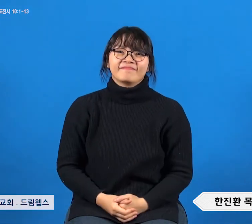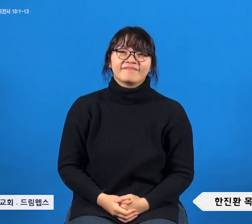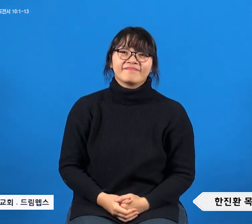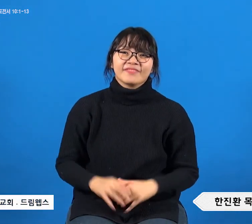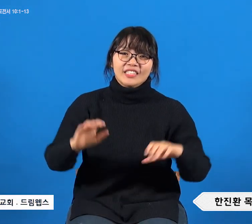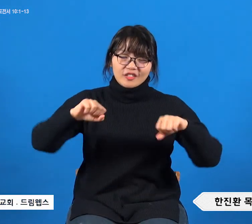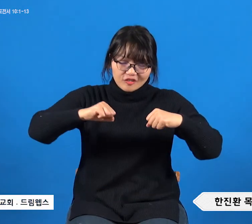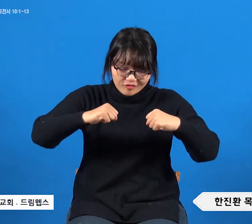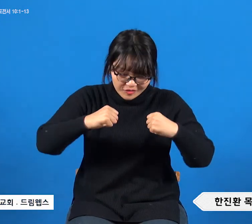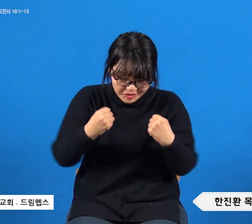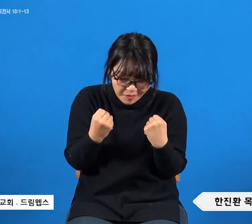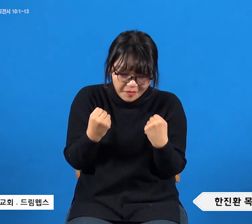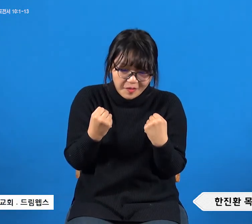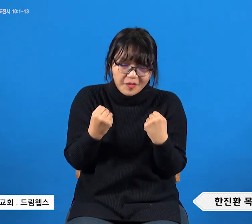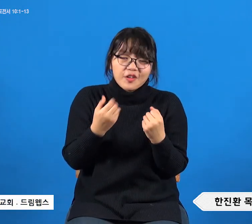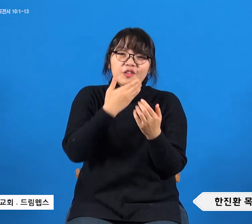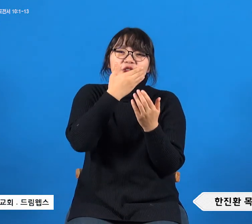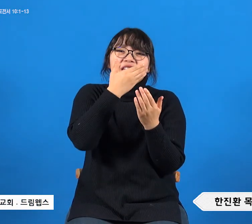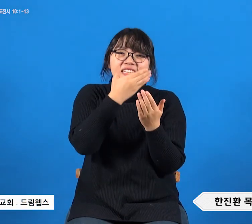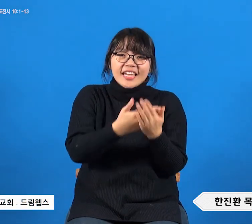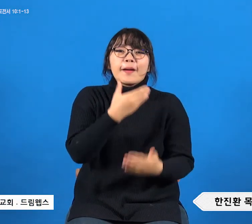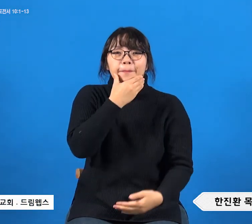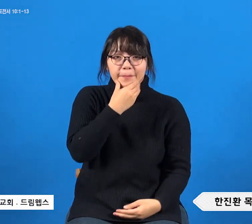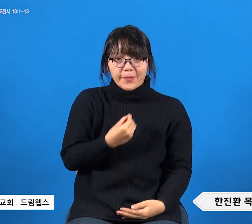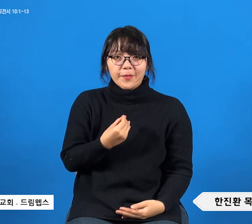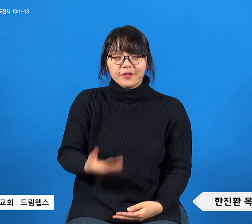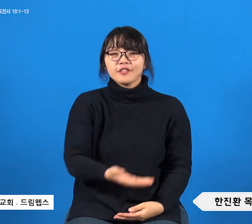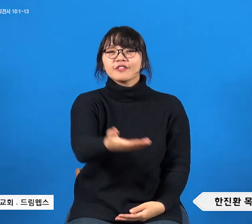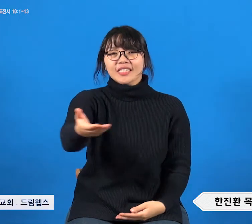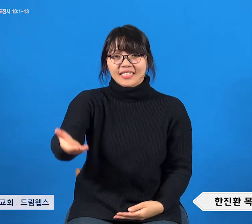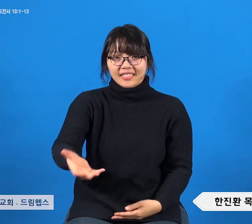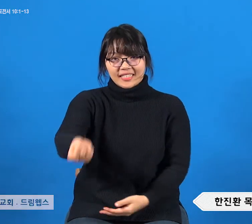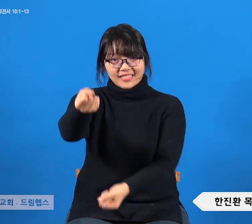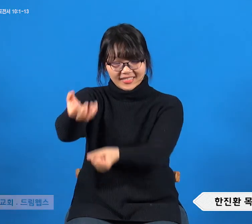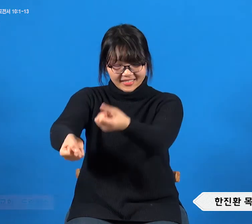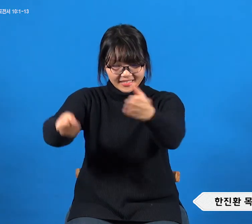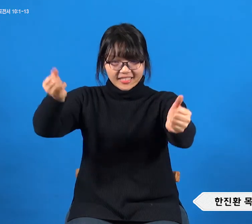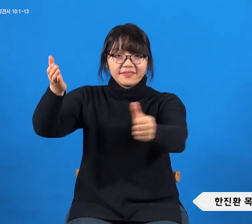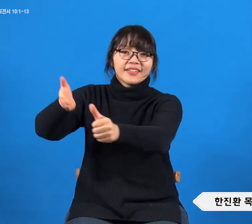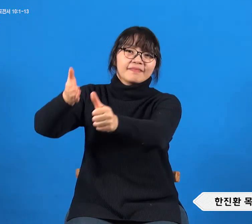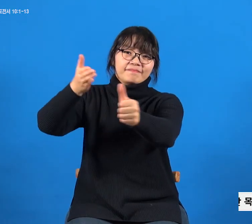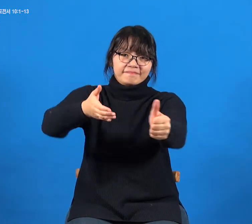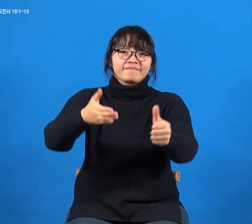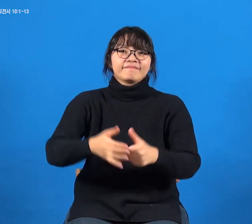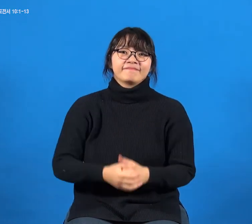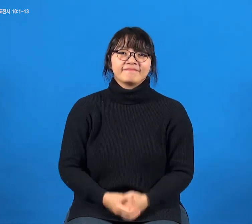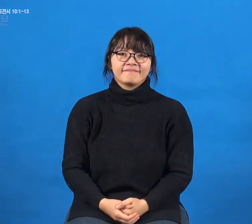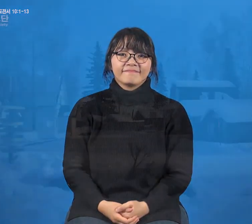이 순종의 귀한 복을 우리 모두가 누릴 수 있기를 바랍니다.